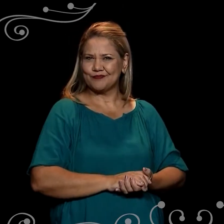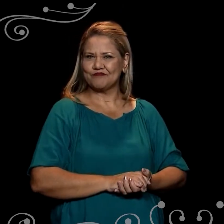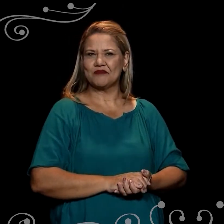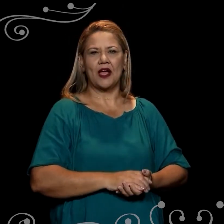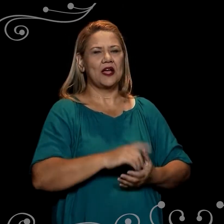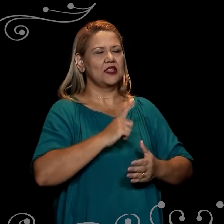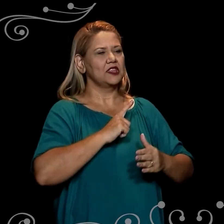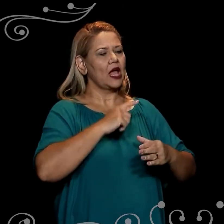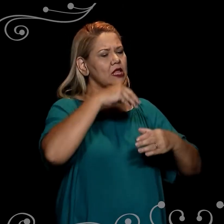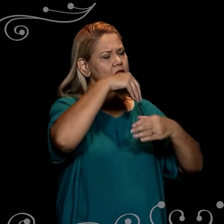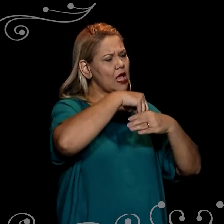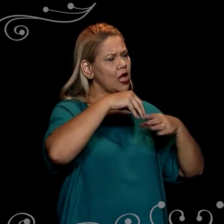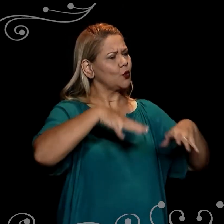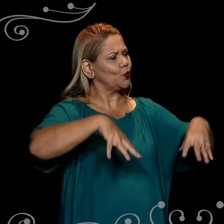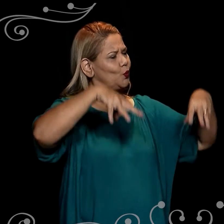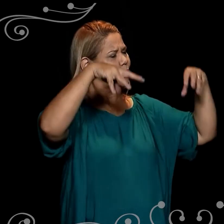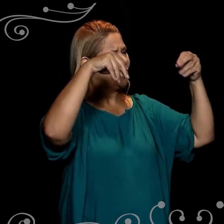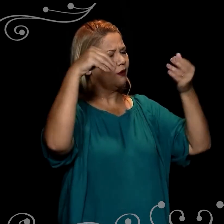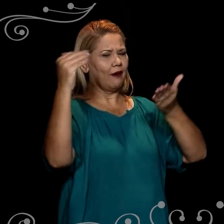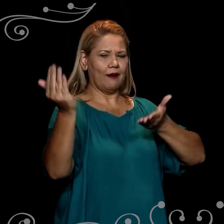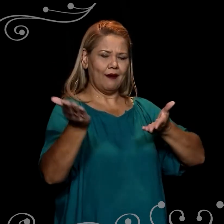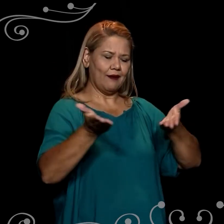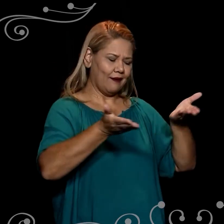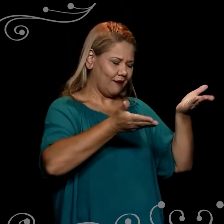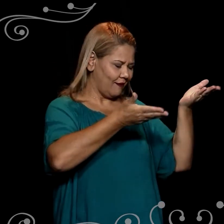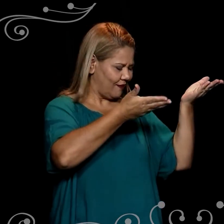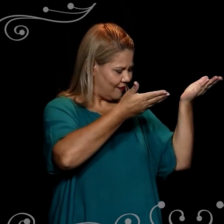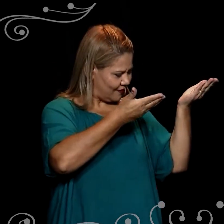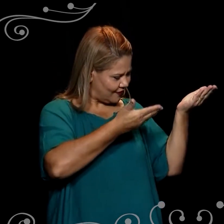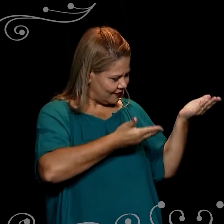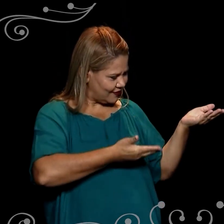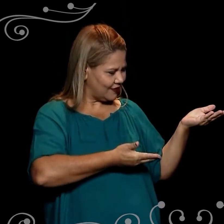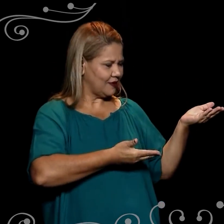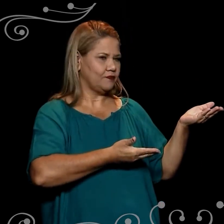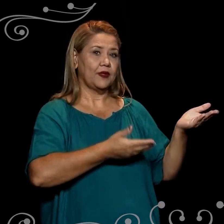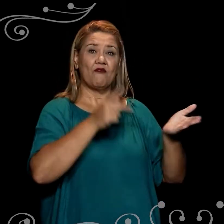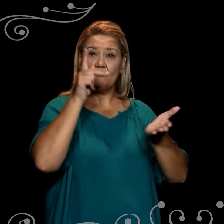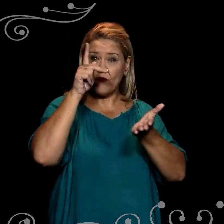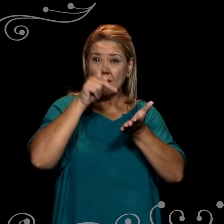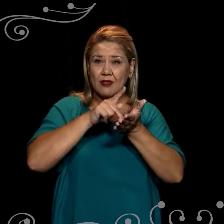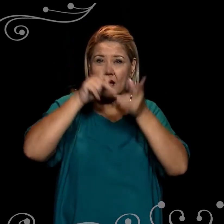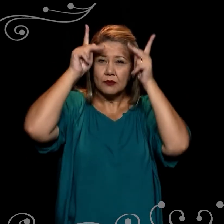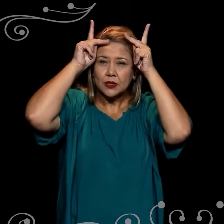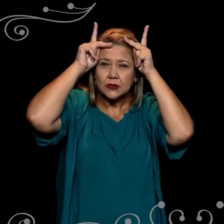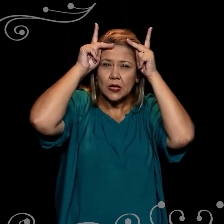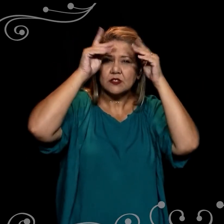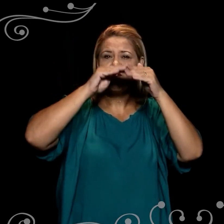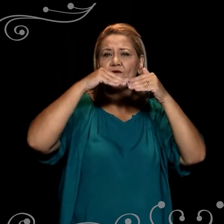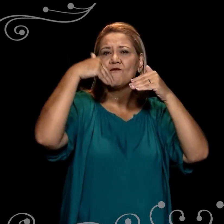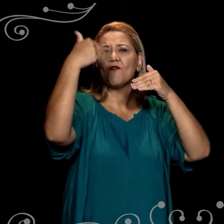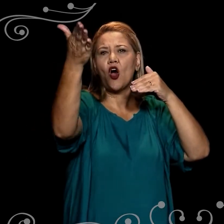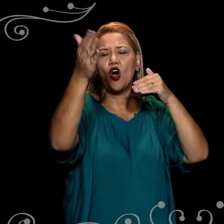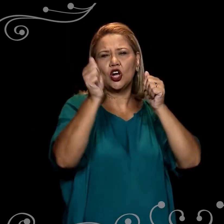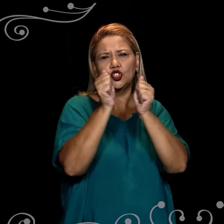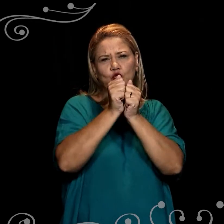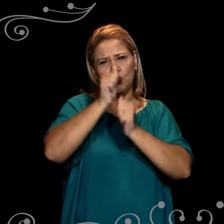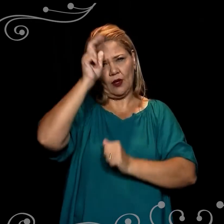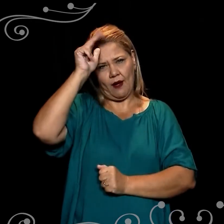real. A verdadeira princesa ficou no pátio, junto com os cavalos e os burros